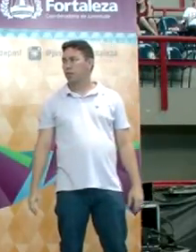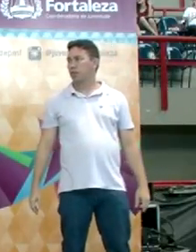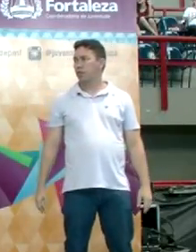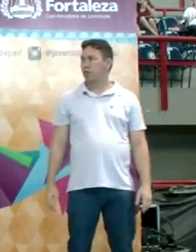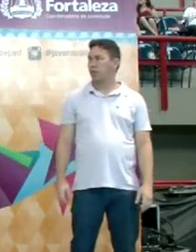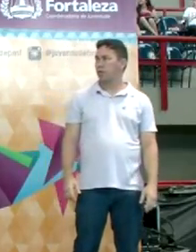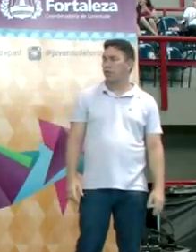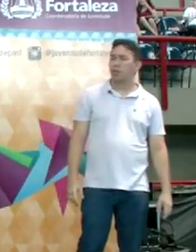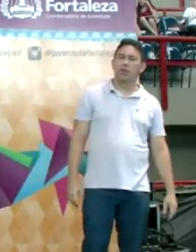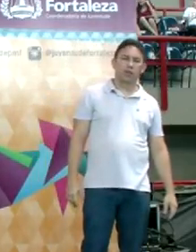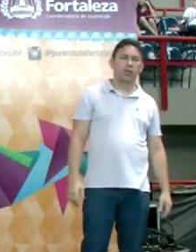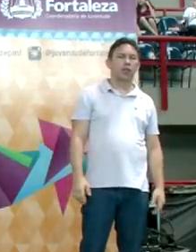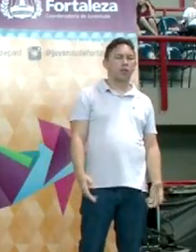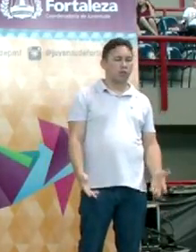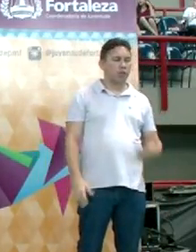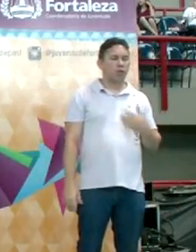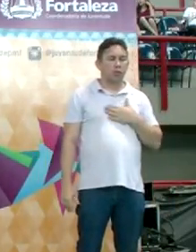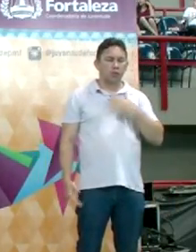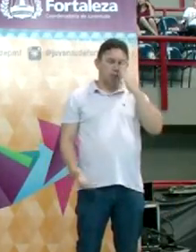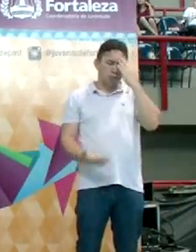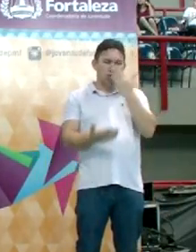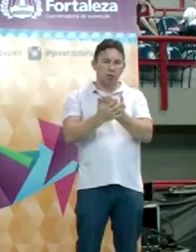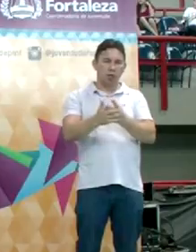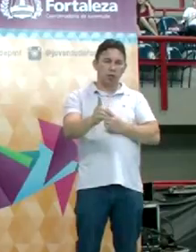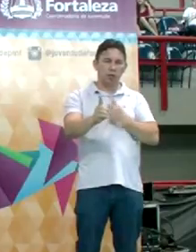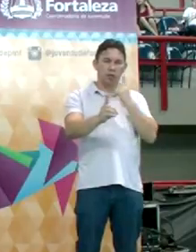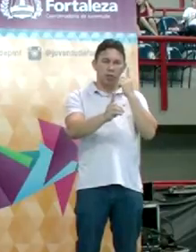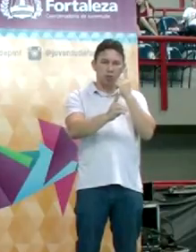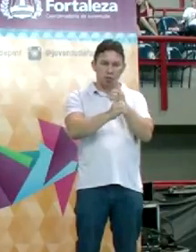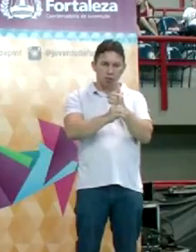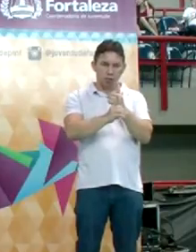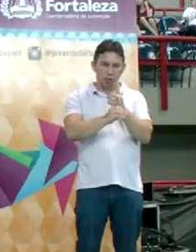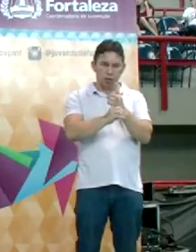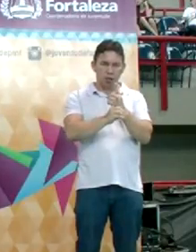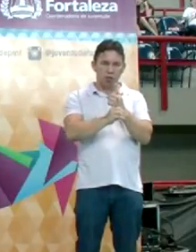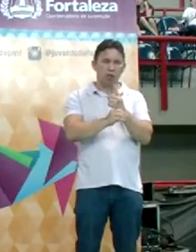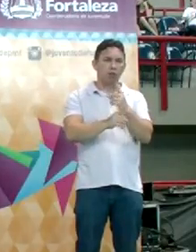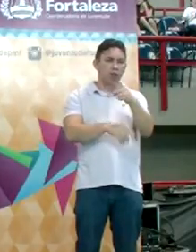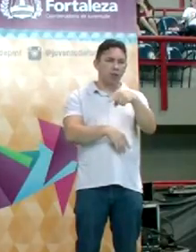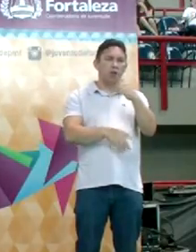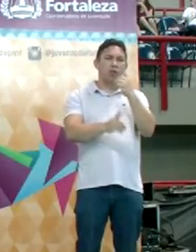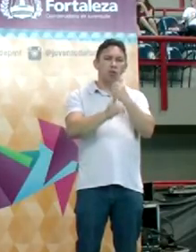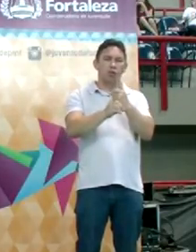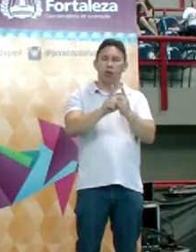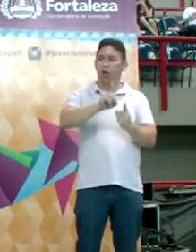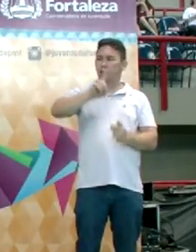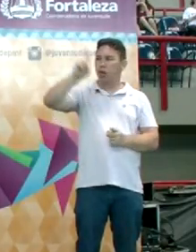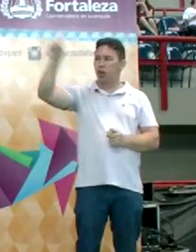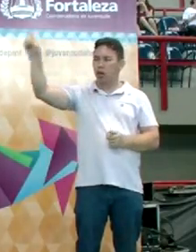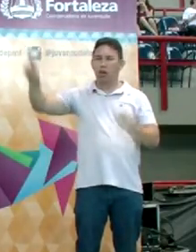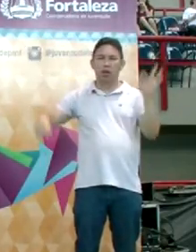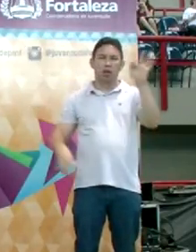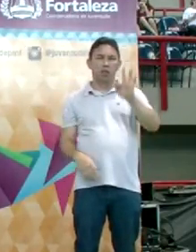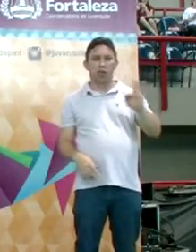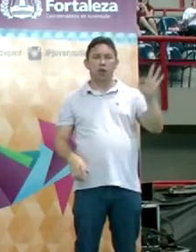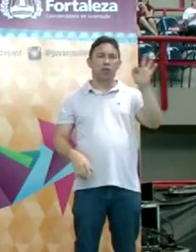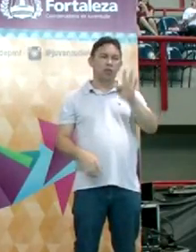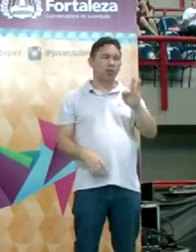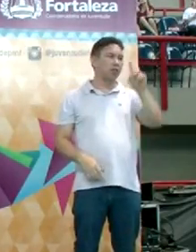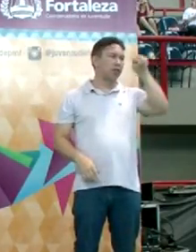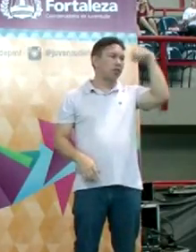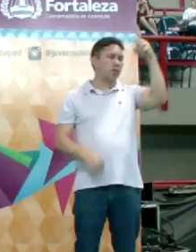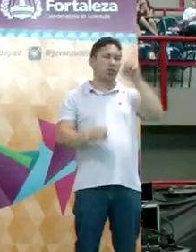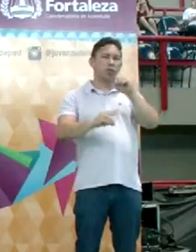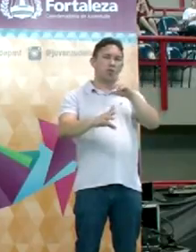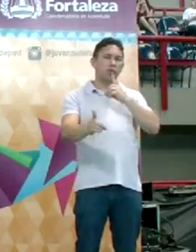Espero encontrá-los mais uma vez, mas não mais nesse ginásio, já na faculdade, e outras aulas aí que a